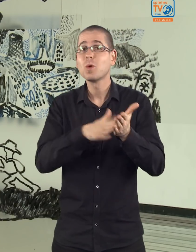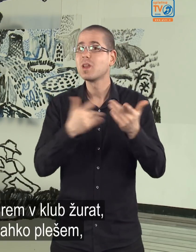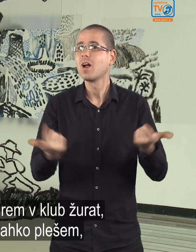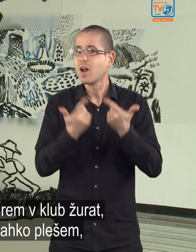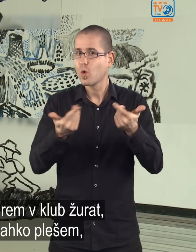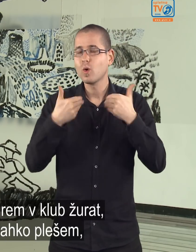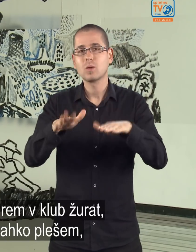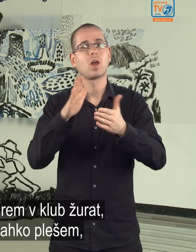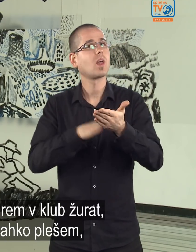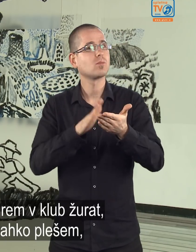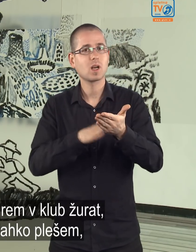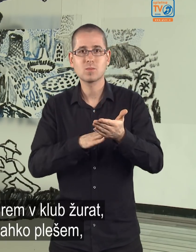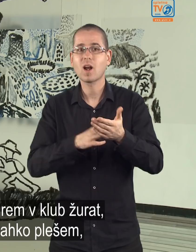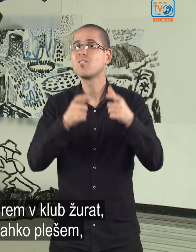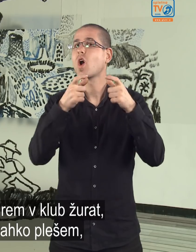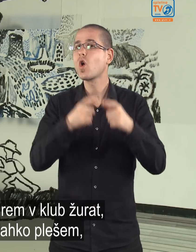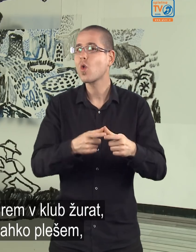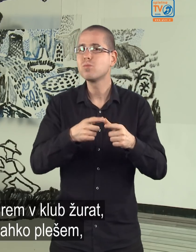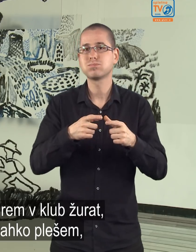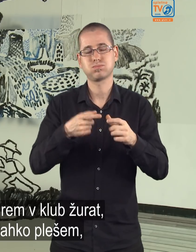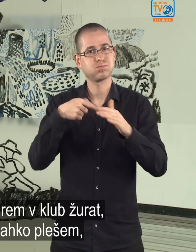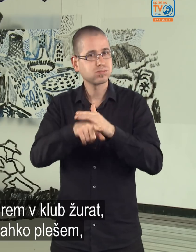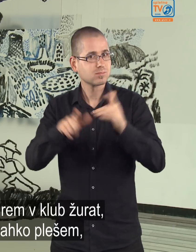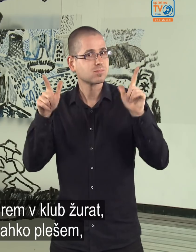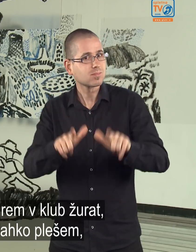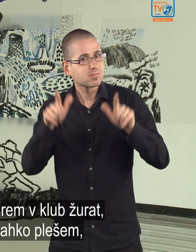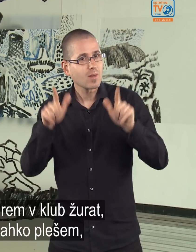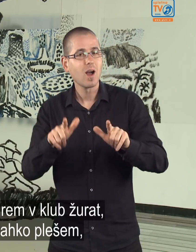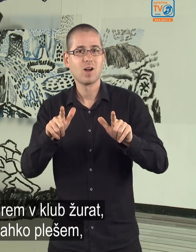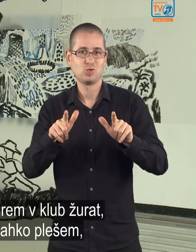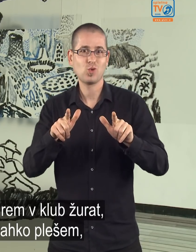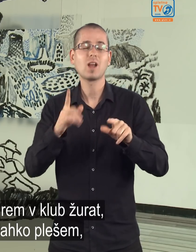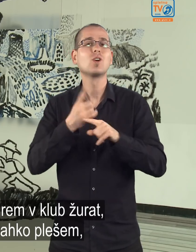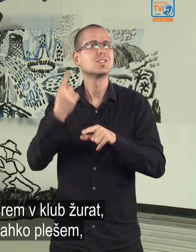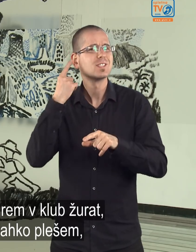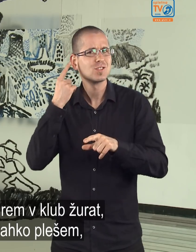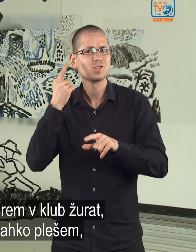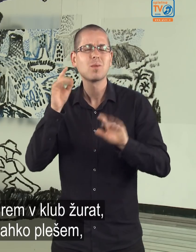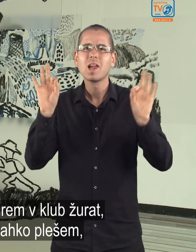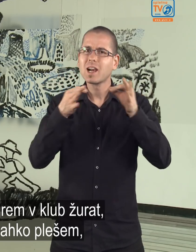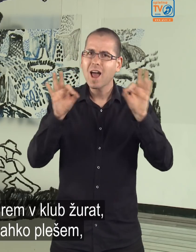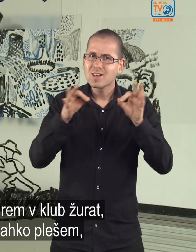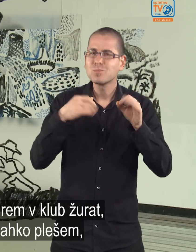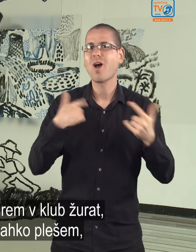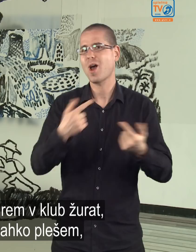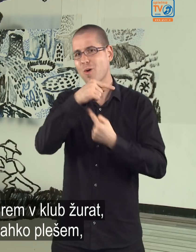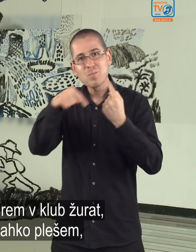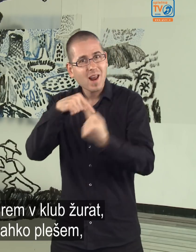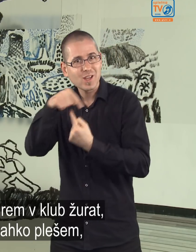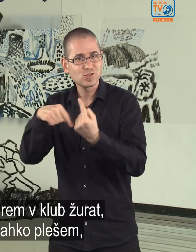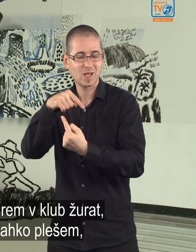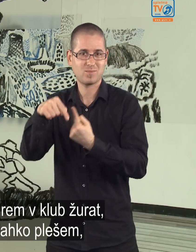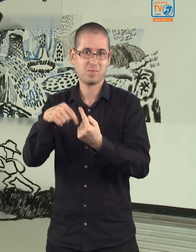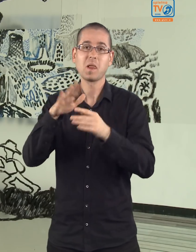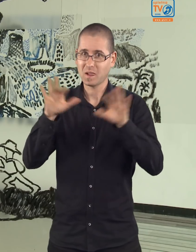da lahko grem na primer v klub žurat in slišim muziko, glasbo in lahko